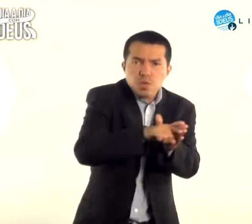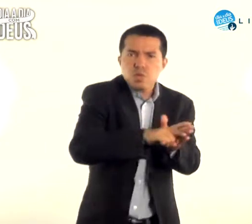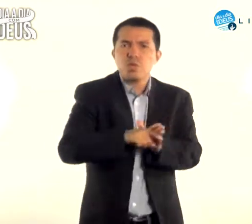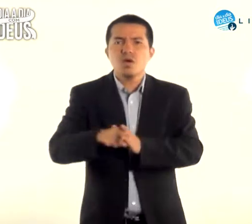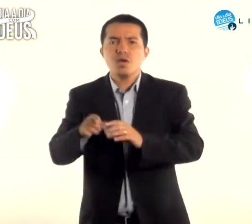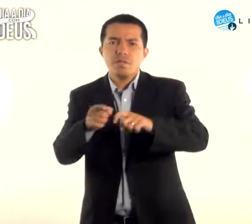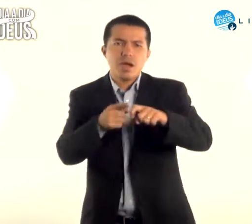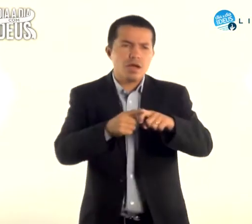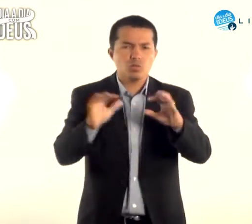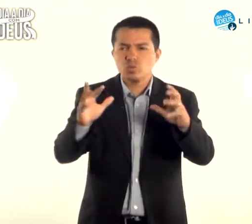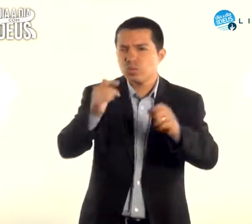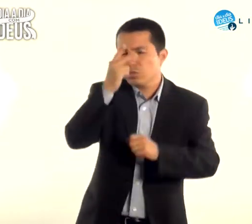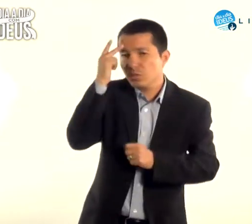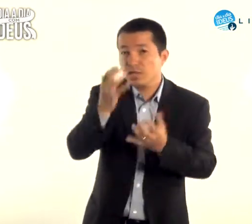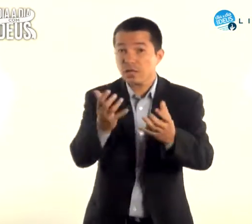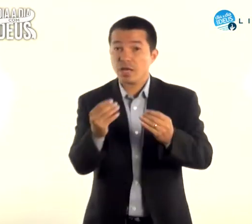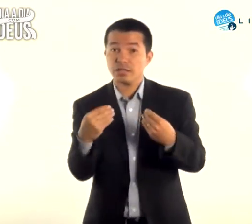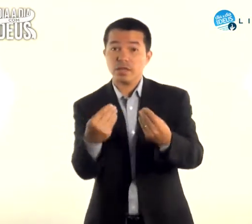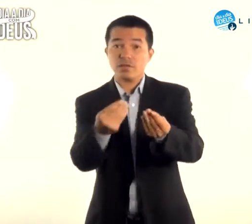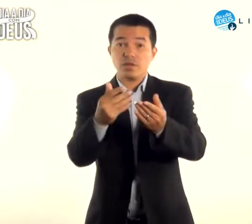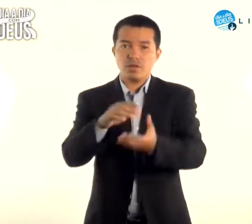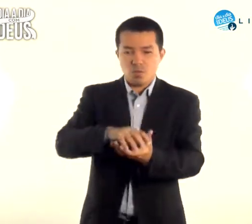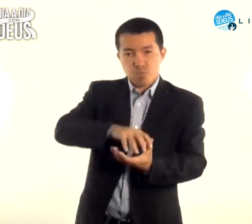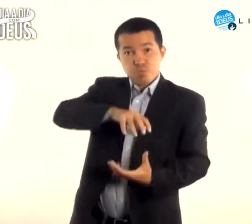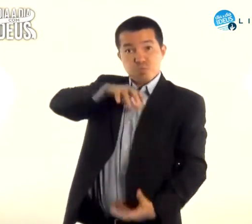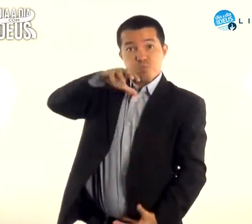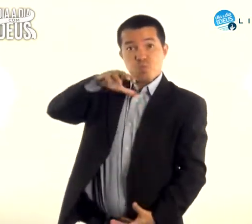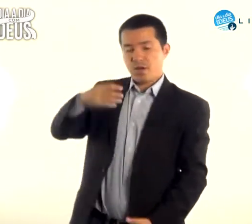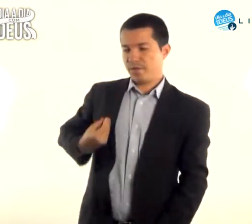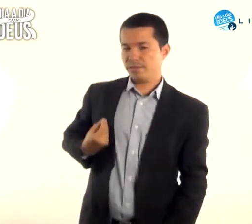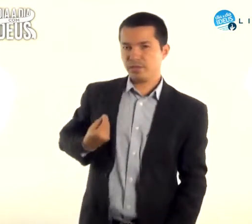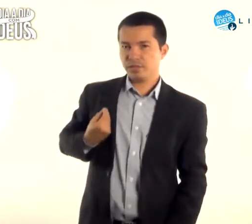Portanto, reconheça o valor do tempo que você tem, hoje e agora.